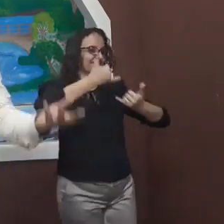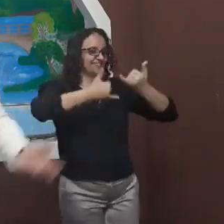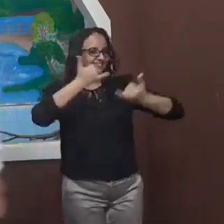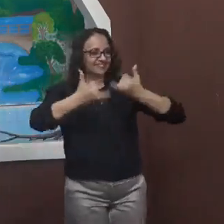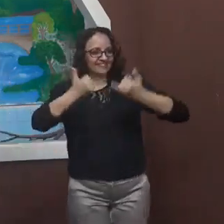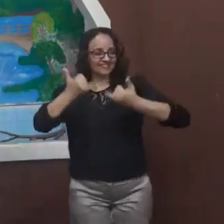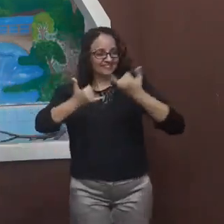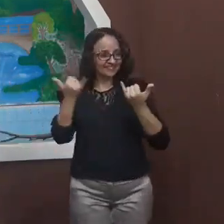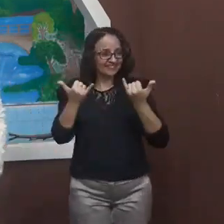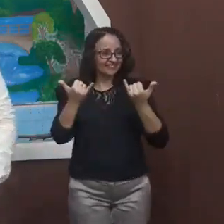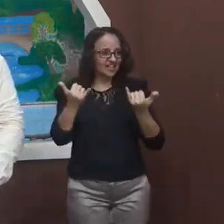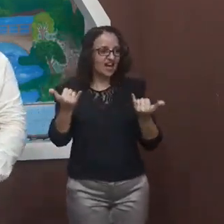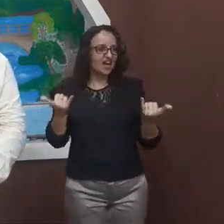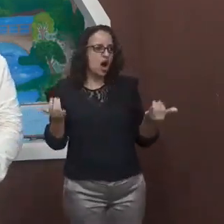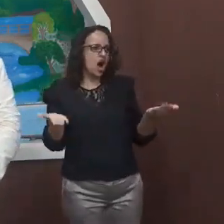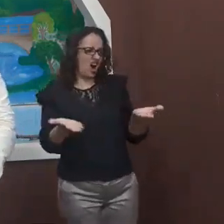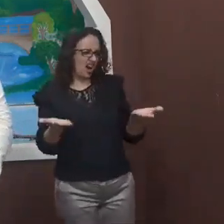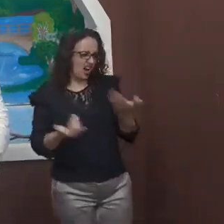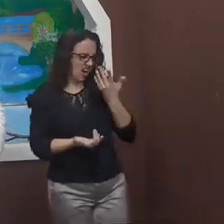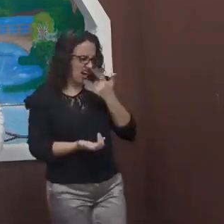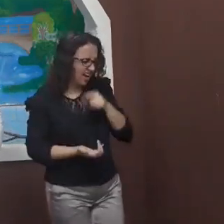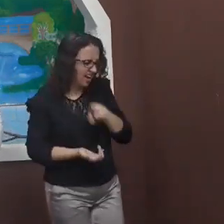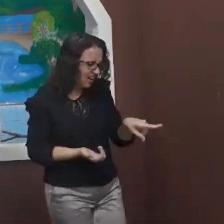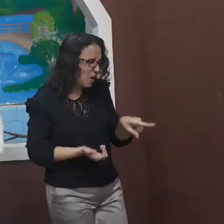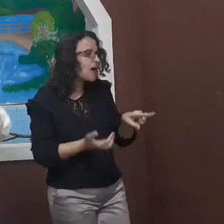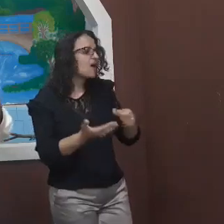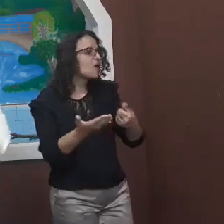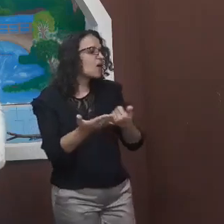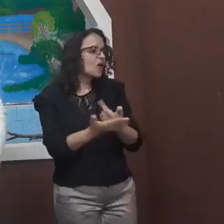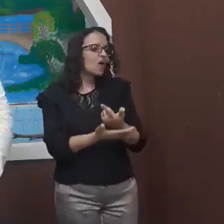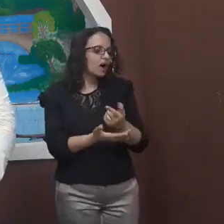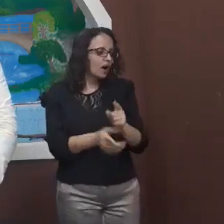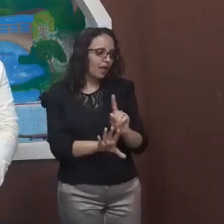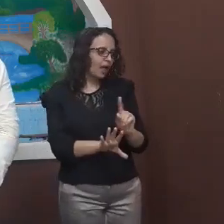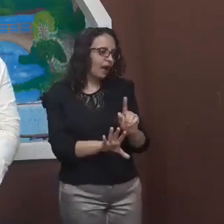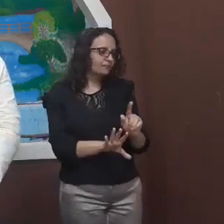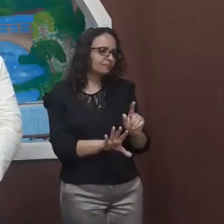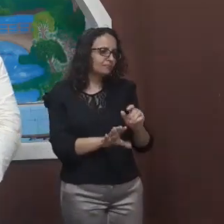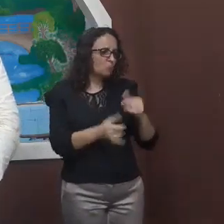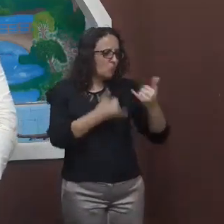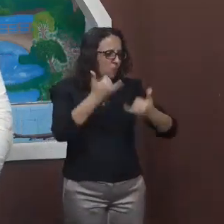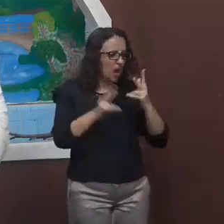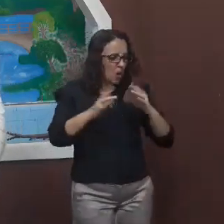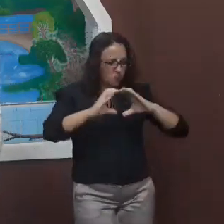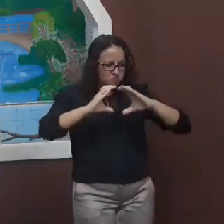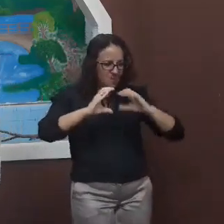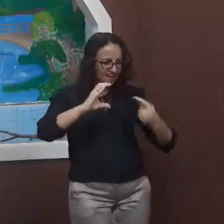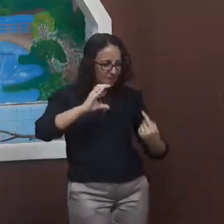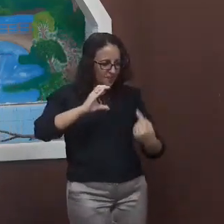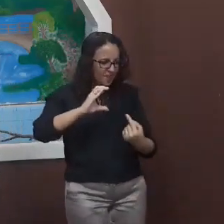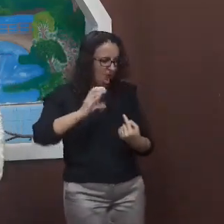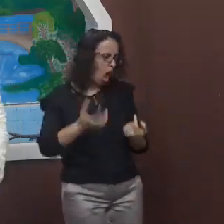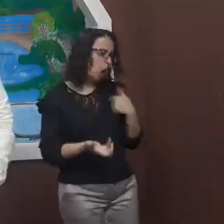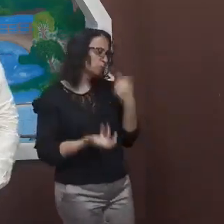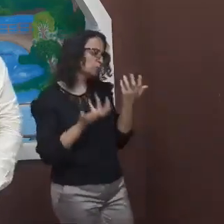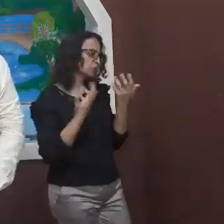Hoje, você fala para a criança, vai comprar, vai brincar com machixe? Ah, eu não, eu quero um Minecraft.